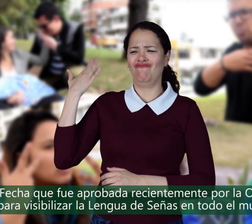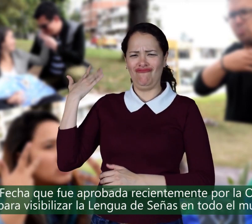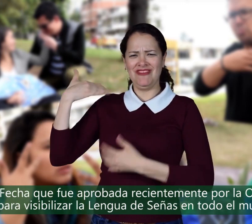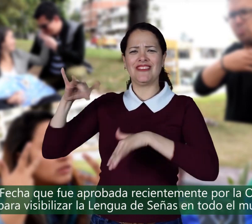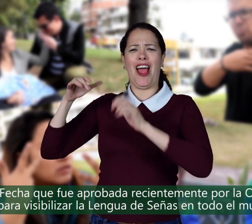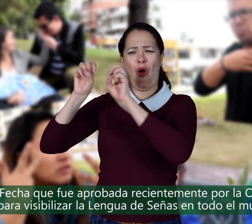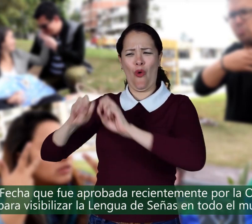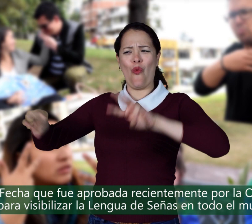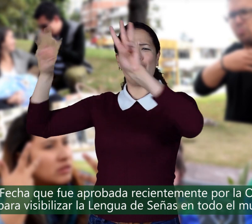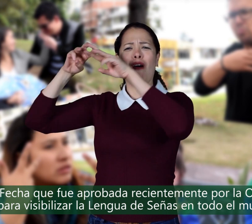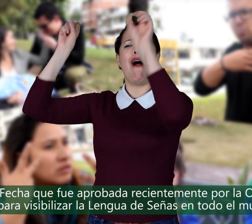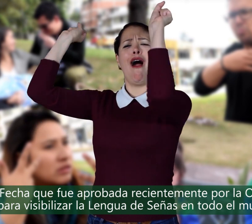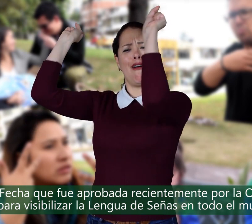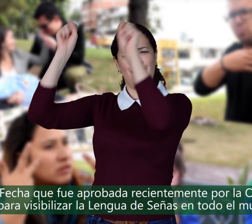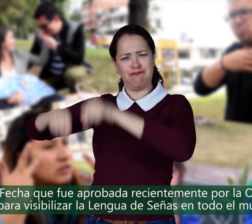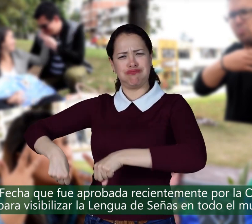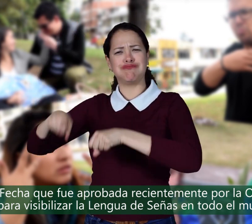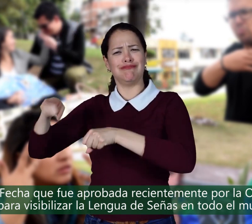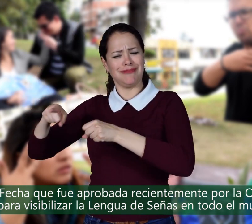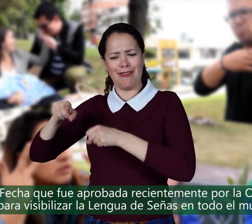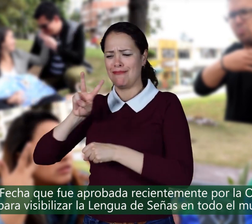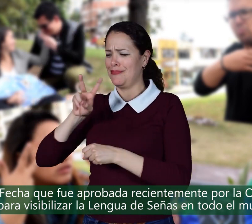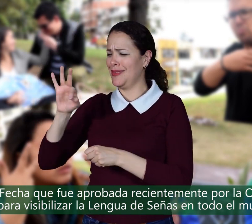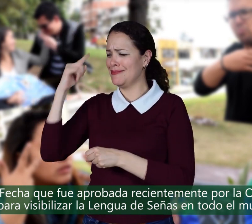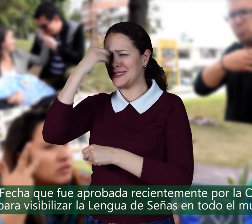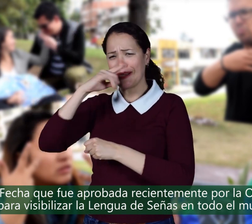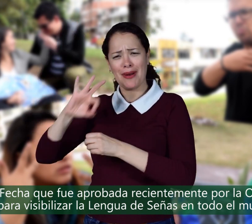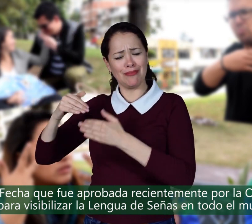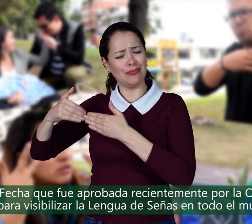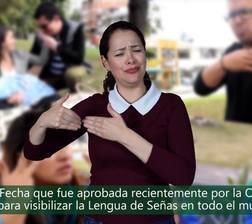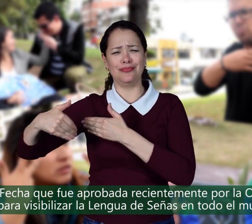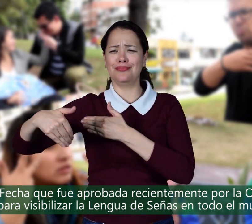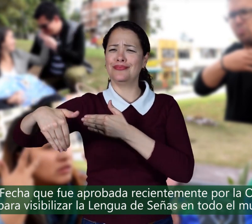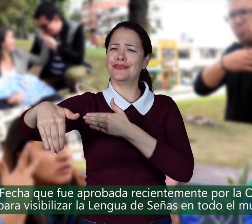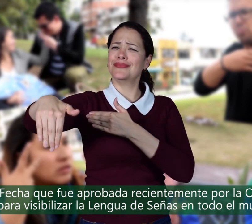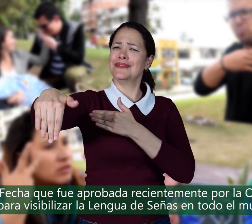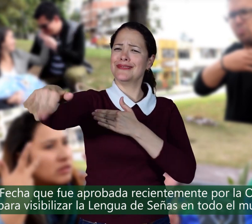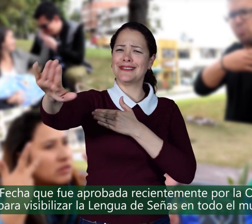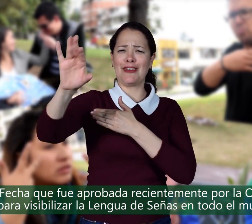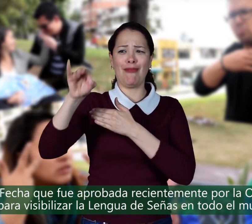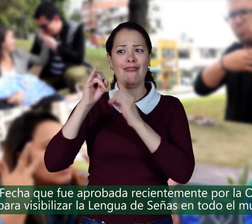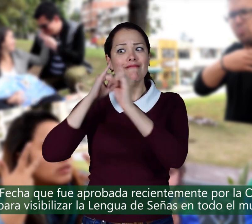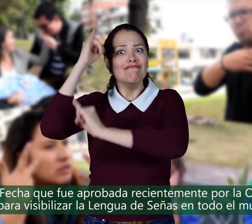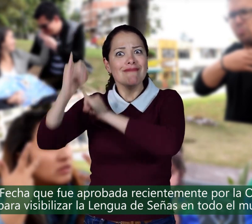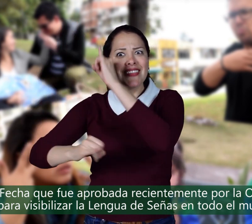Fecha que fue aprobada recientemente por la ONU para visibilizar la lengua de señas en todo el mundo.